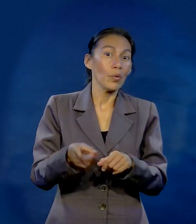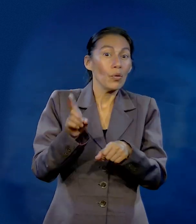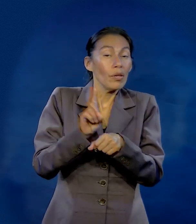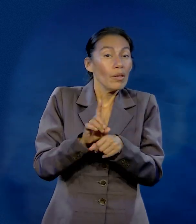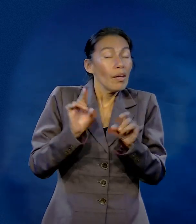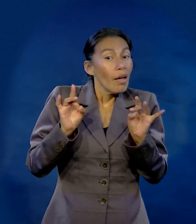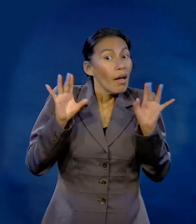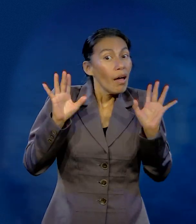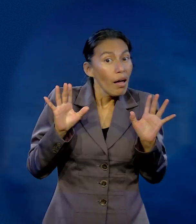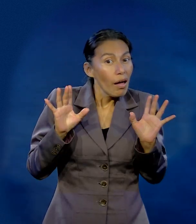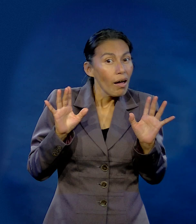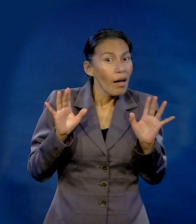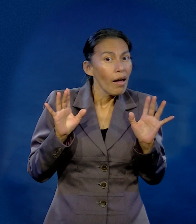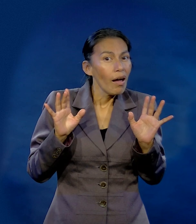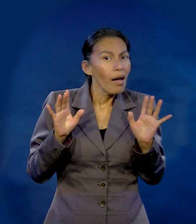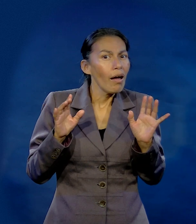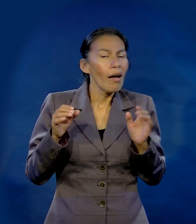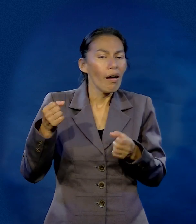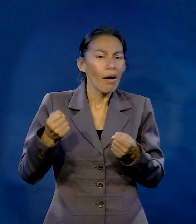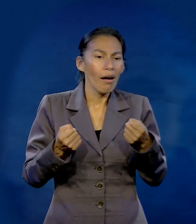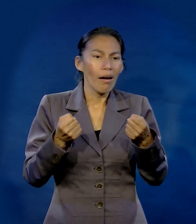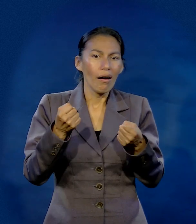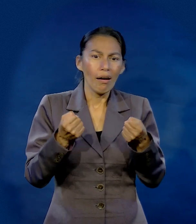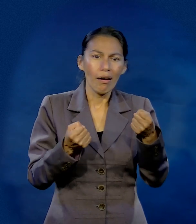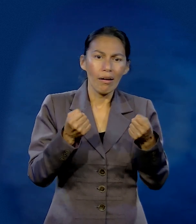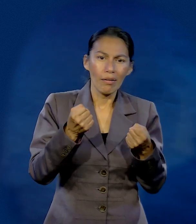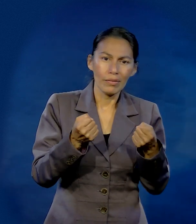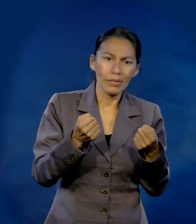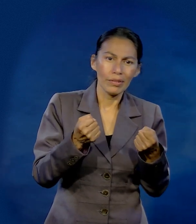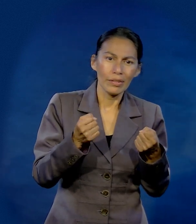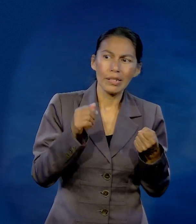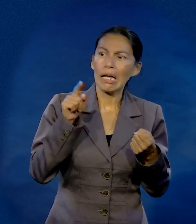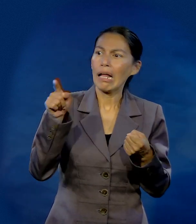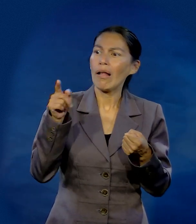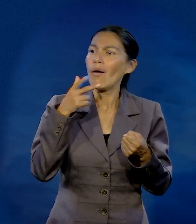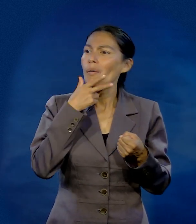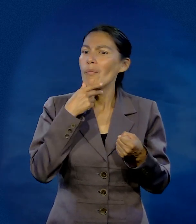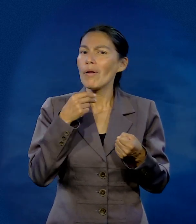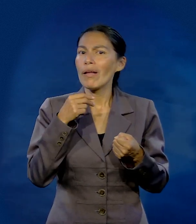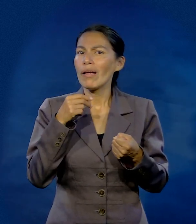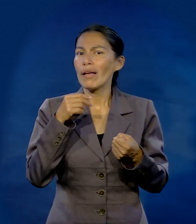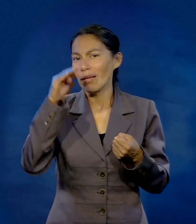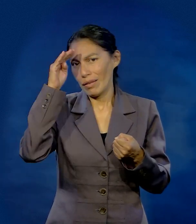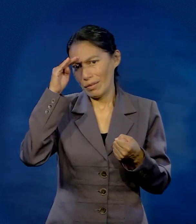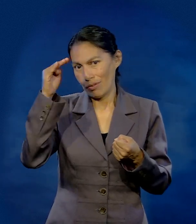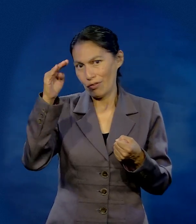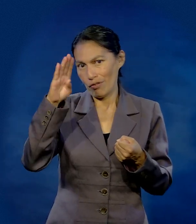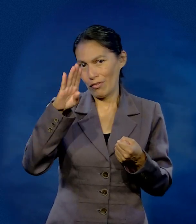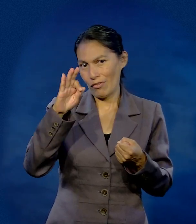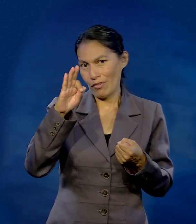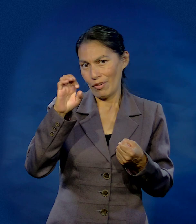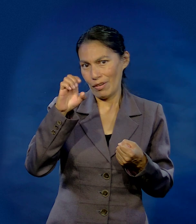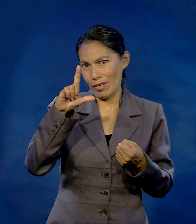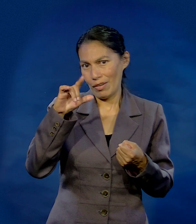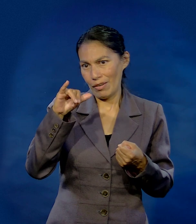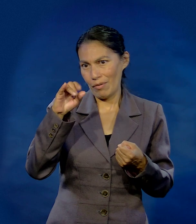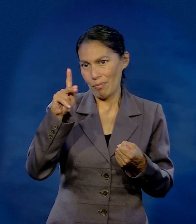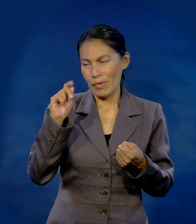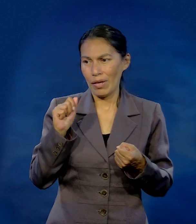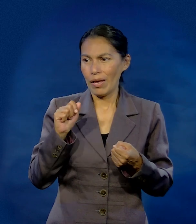yo Buenos días vecino Buenos días se acaba el carro otra vez y siempre en mi mente dije un día voy a llegar con Don Felipe